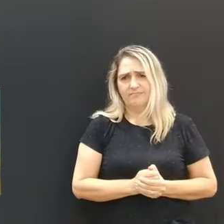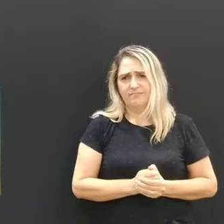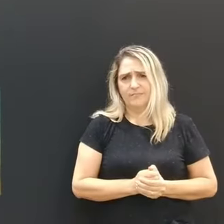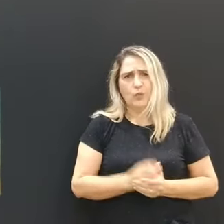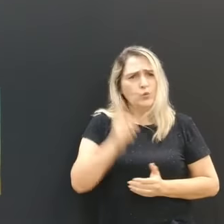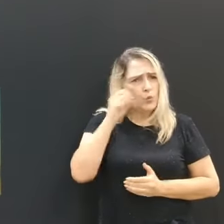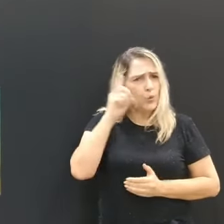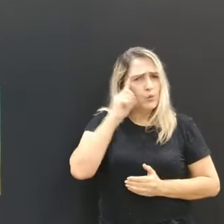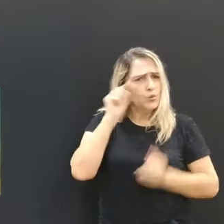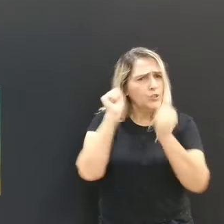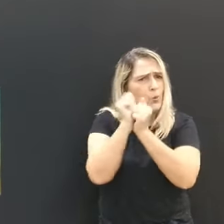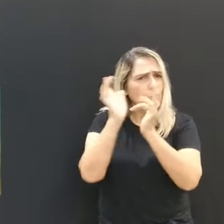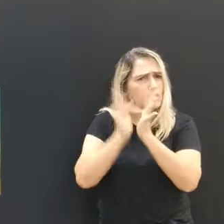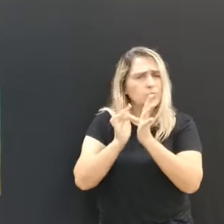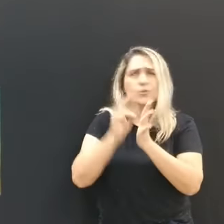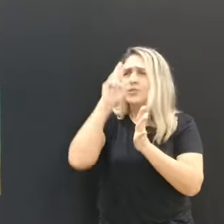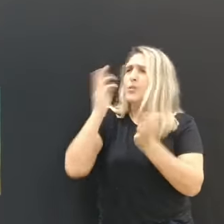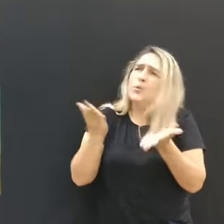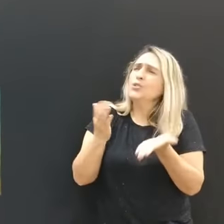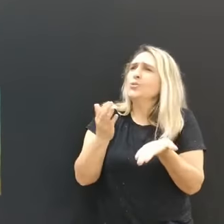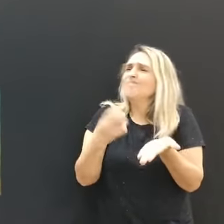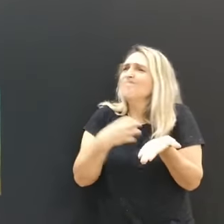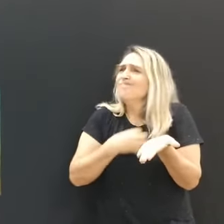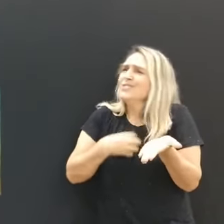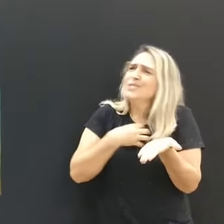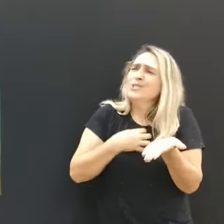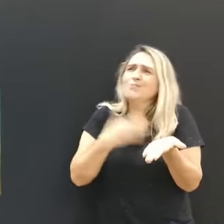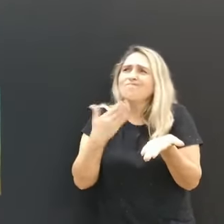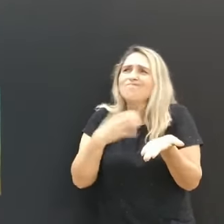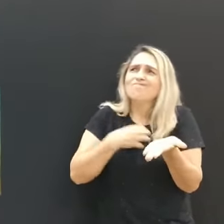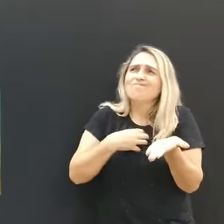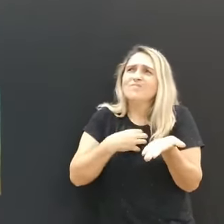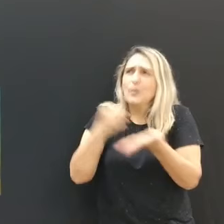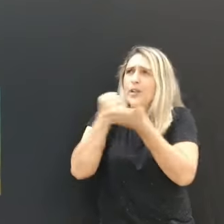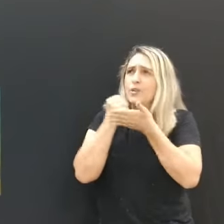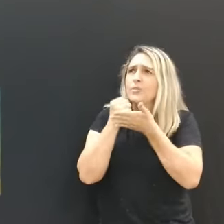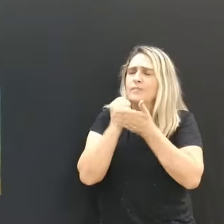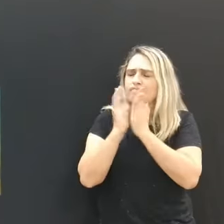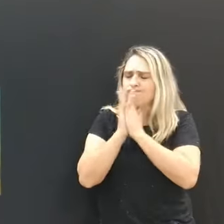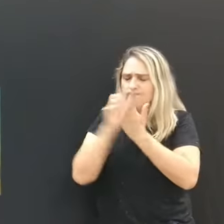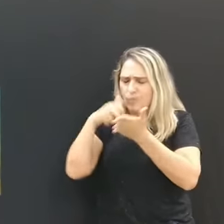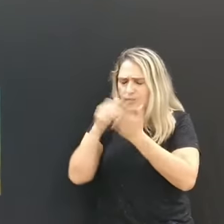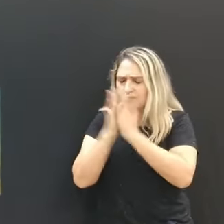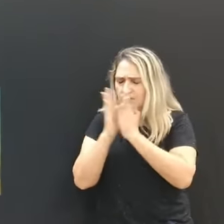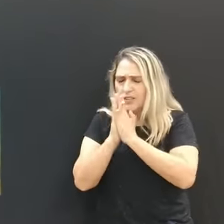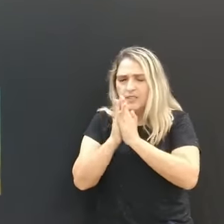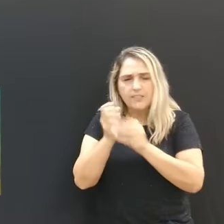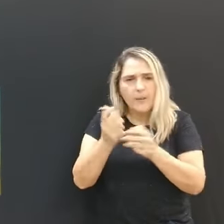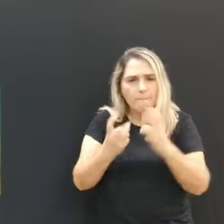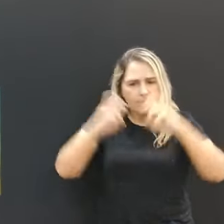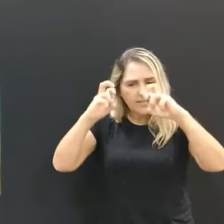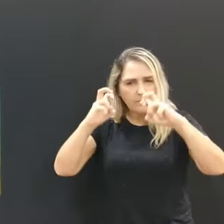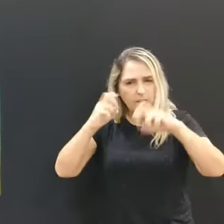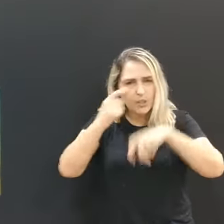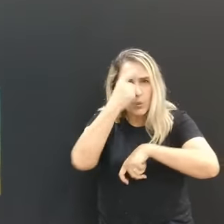olhar para Jesus, buscar nele libertação para nossas vidas, para a nossa angústia, conversar. Senhor, me ajuda, eu estou tão